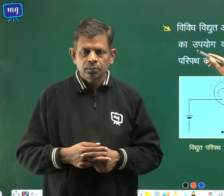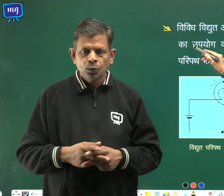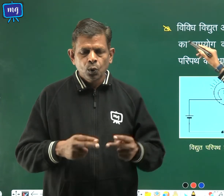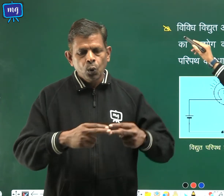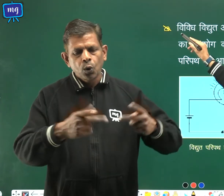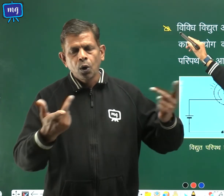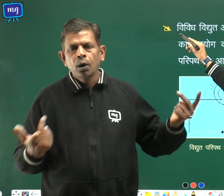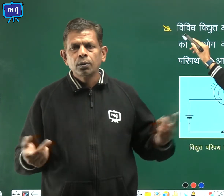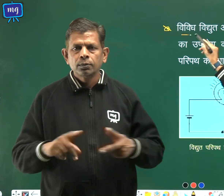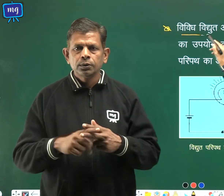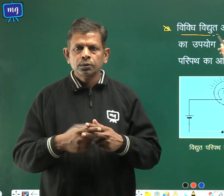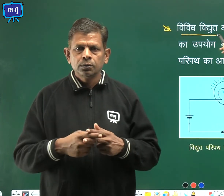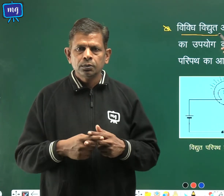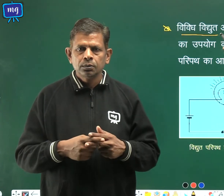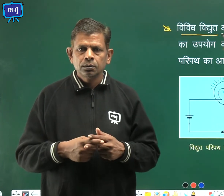विविध विद्युत